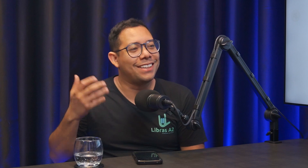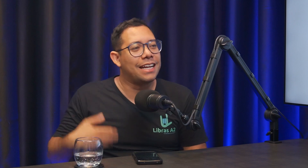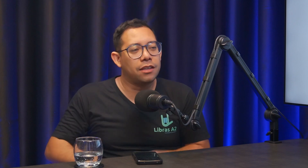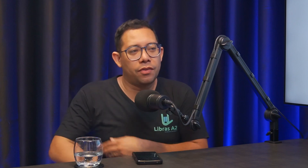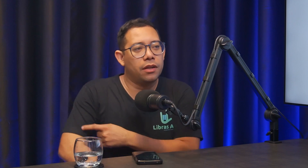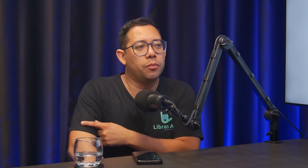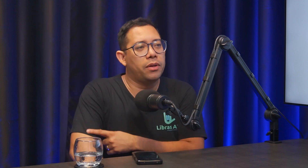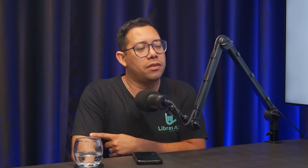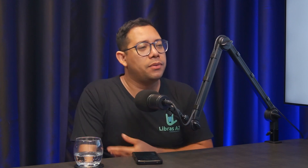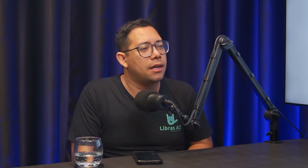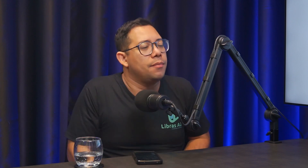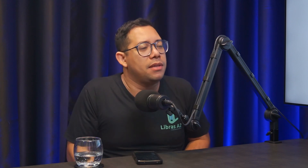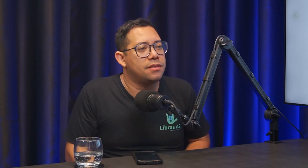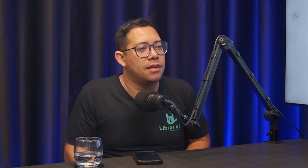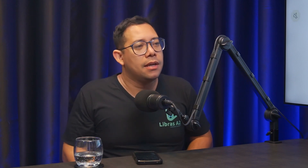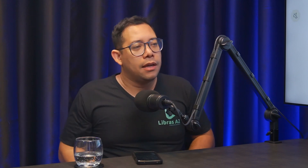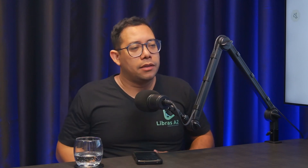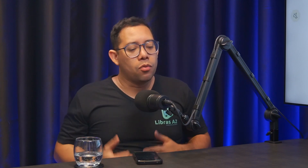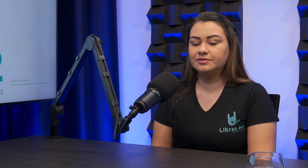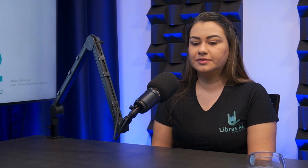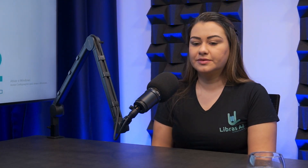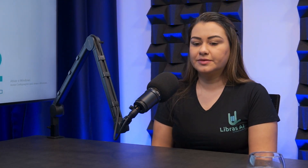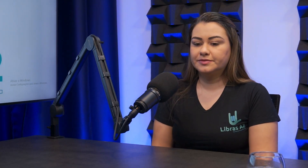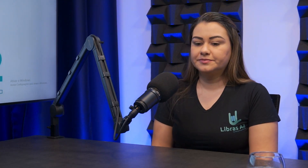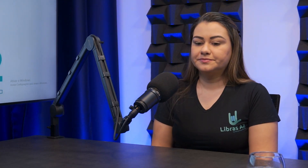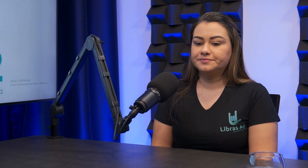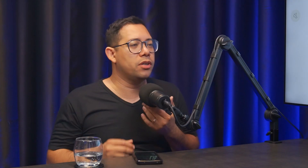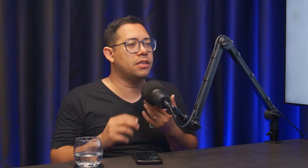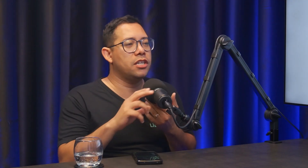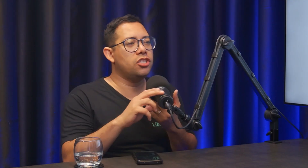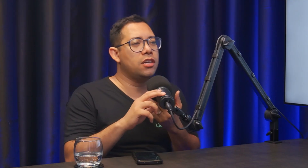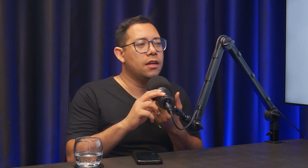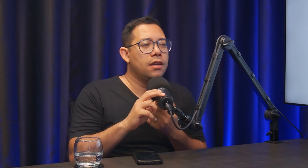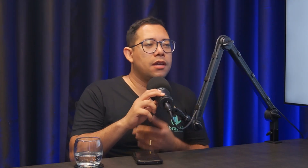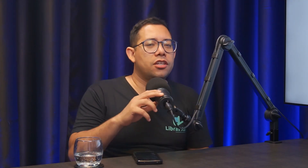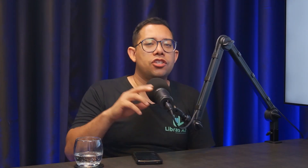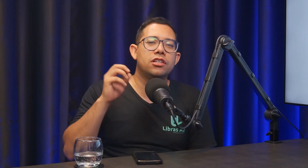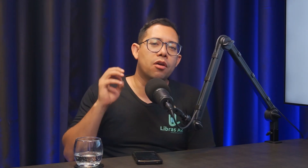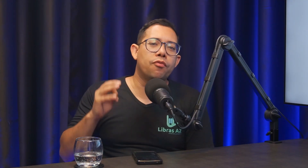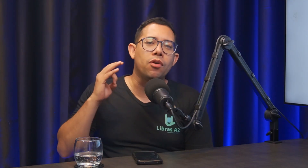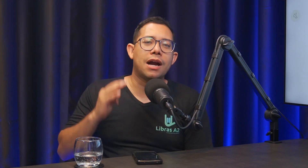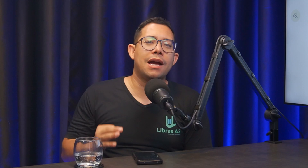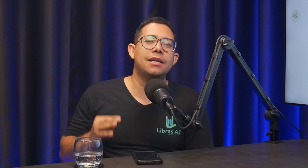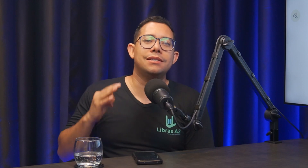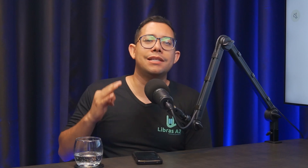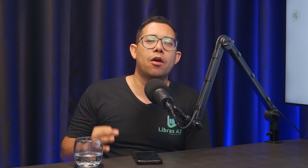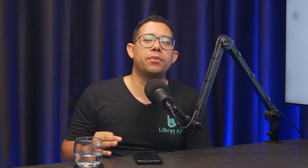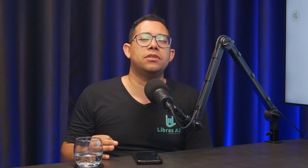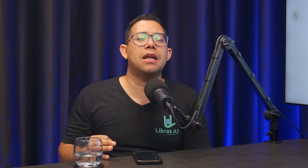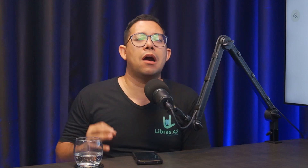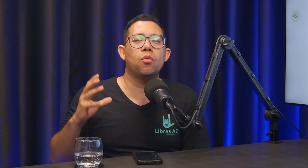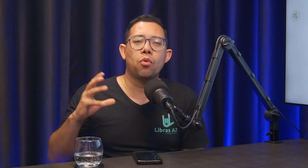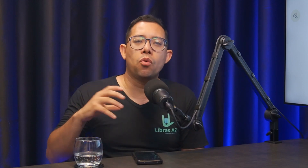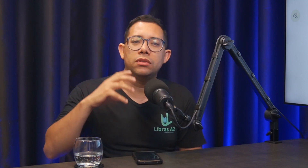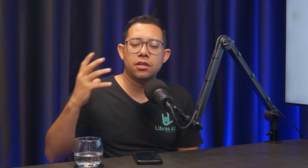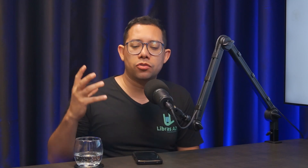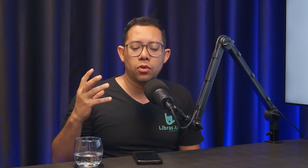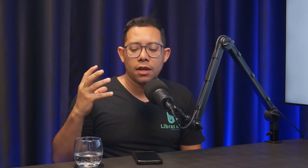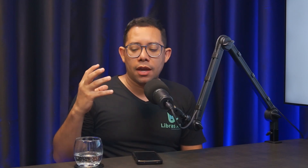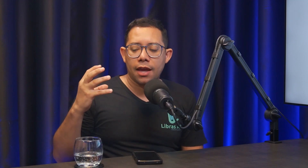está falando, por exemplo, da camisa. Isso. Então o contexto é muito importante e a gente não focar em sinal por sinal. O contexto é